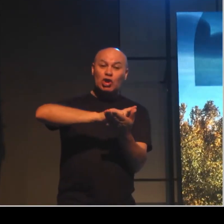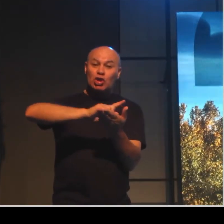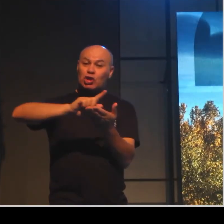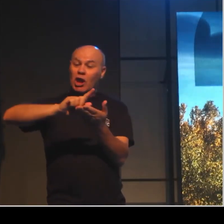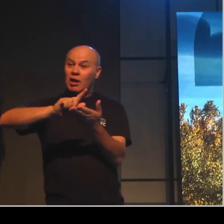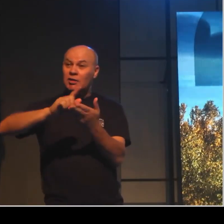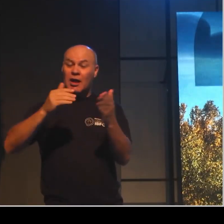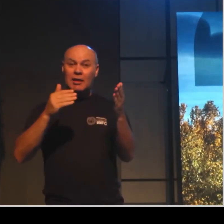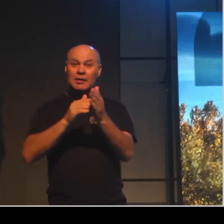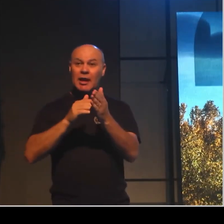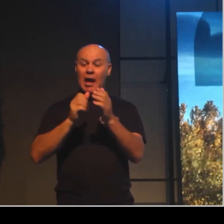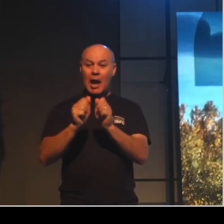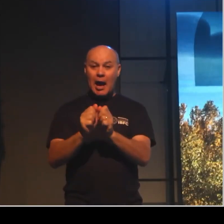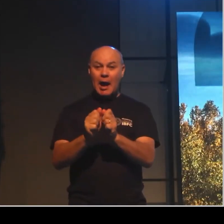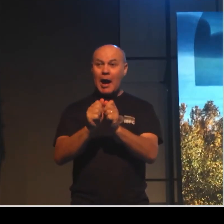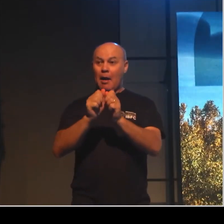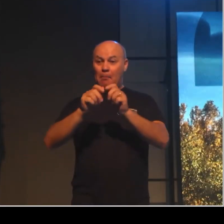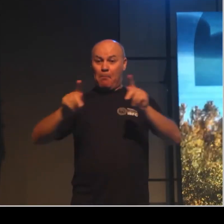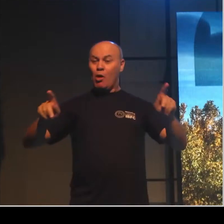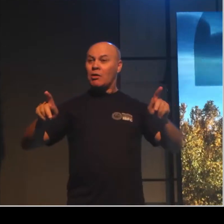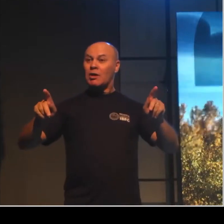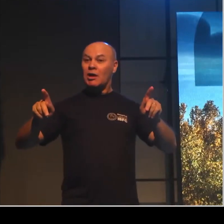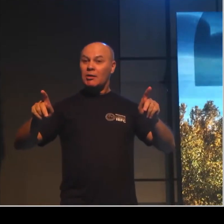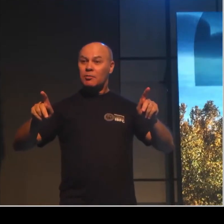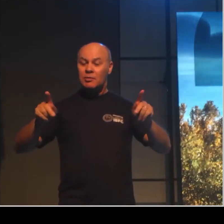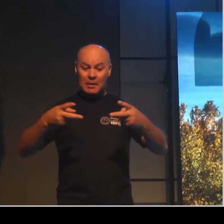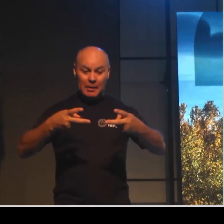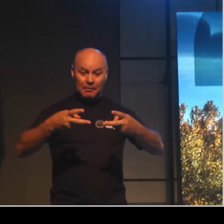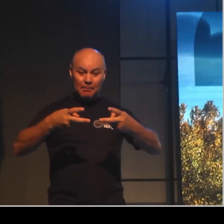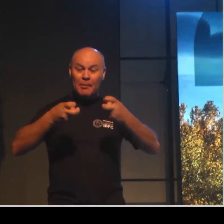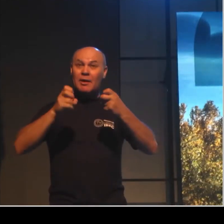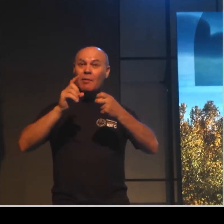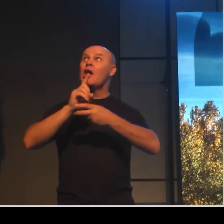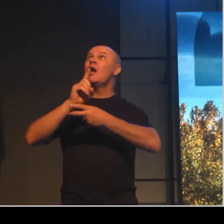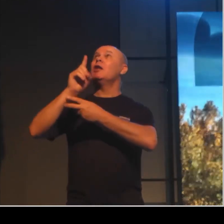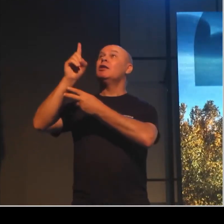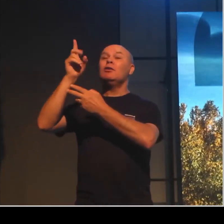vontade, desejo, que quer abençoar a vida das pessoas.